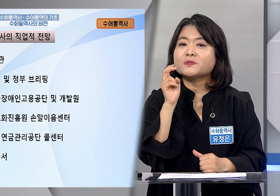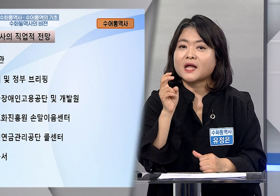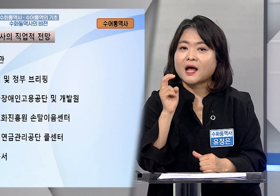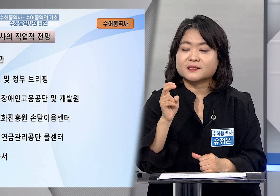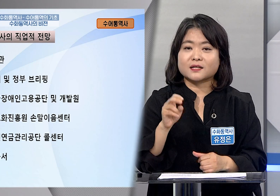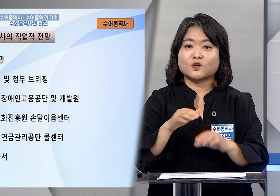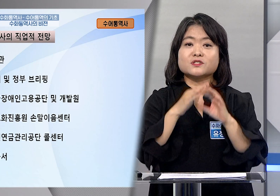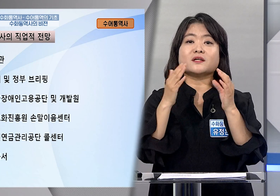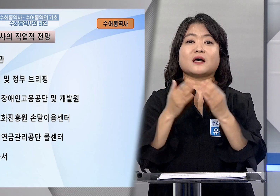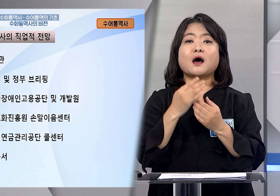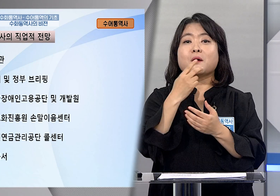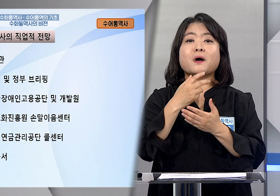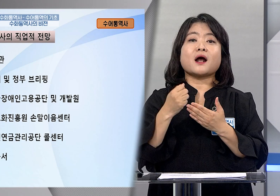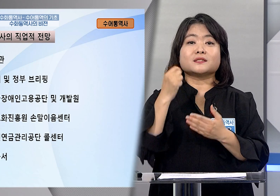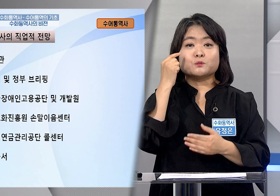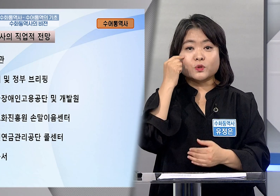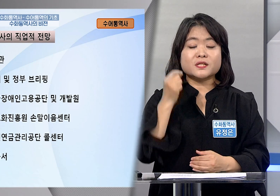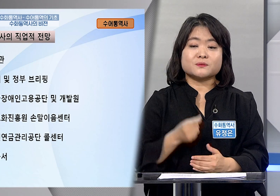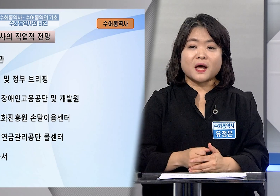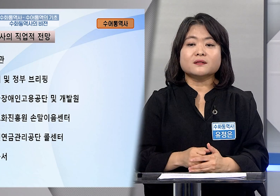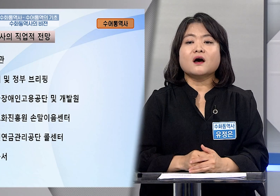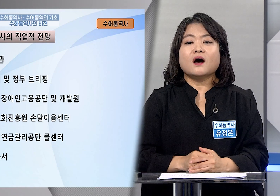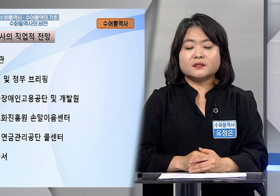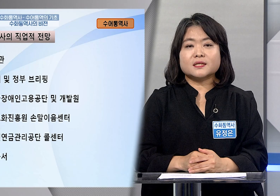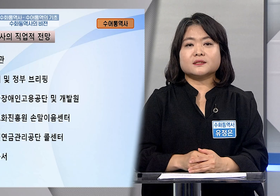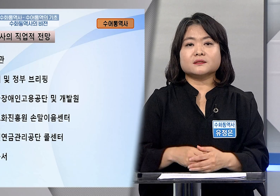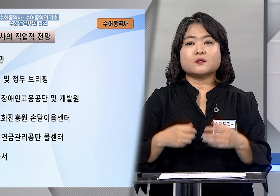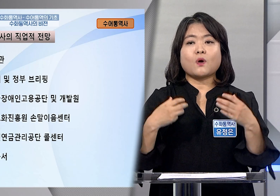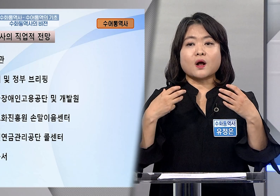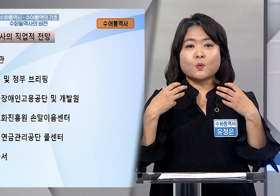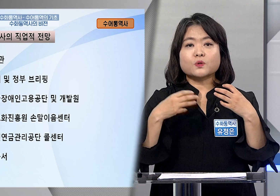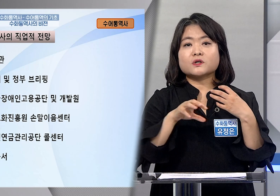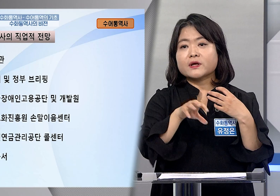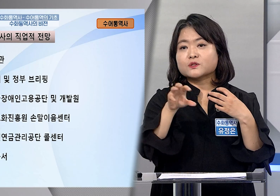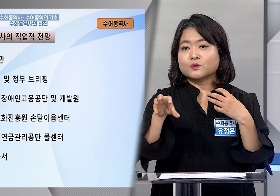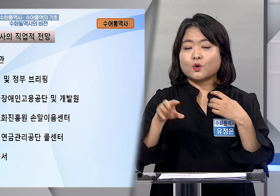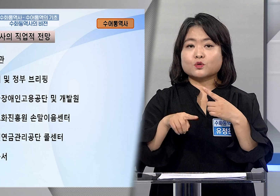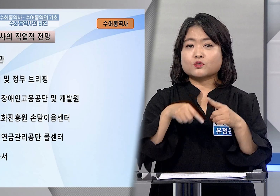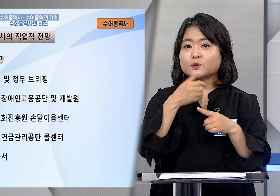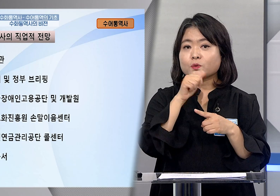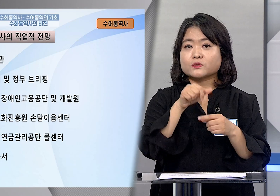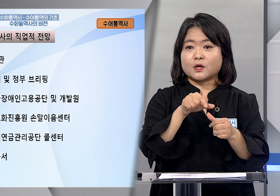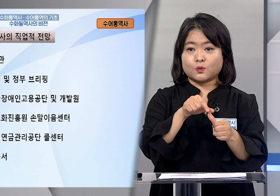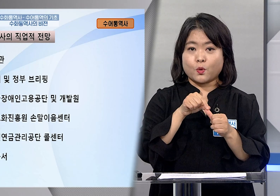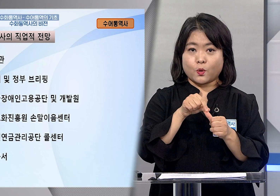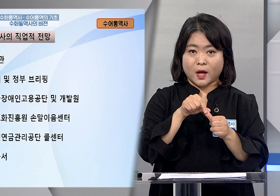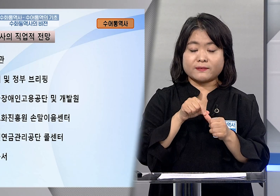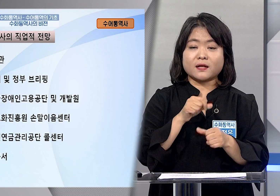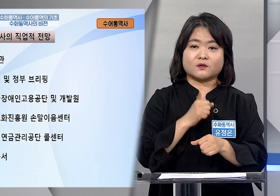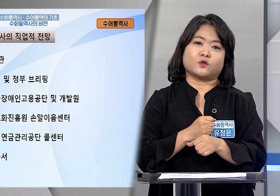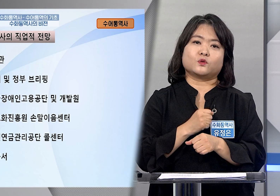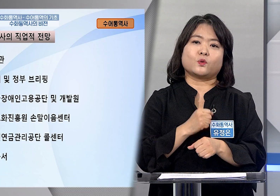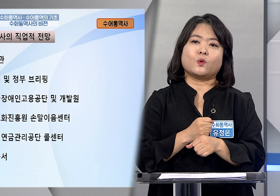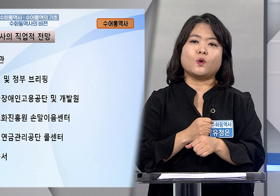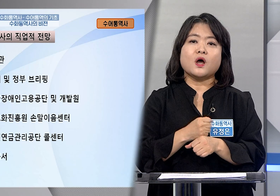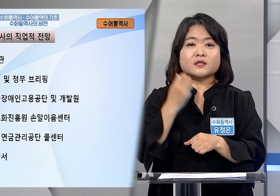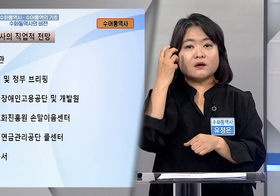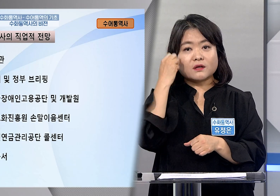겁니다. 제가 전체를 다 파악하진 못했지만 어쨌든 관공서에서도 수화통역사를 고용한다는 것도 기억해